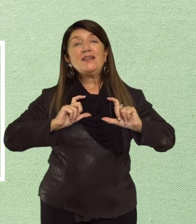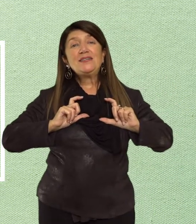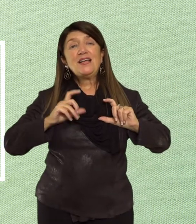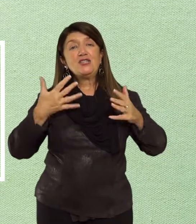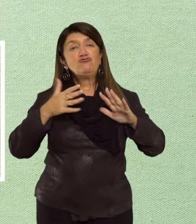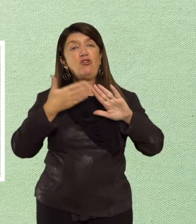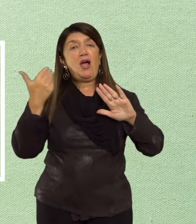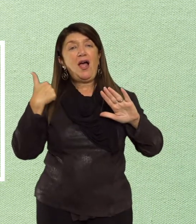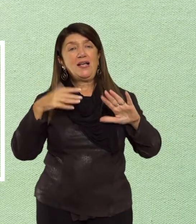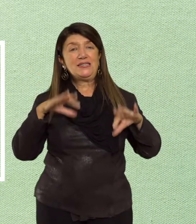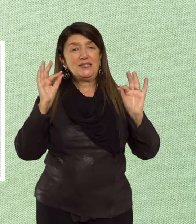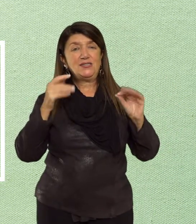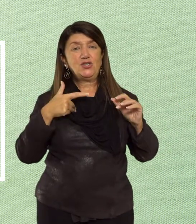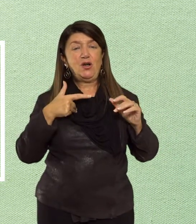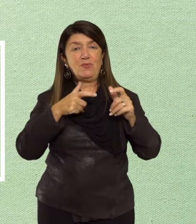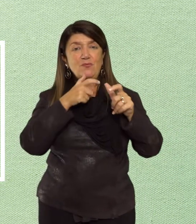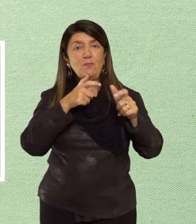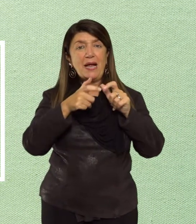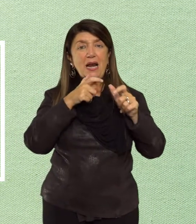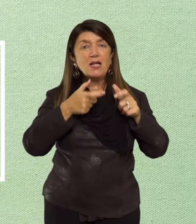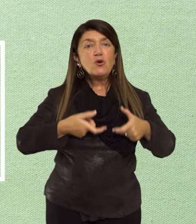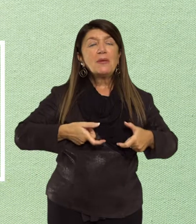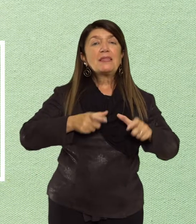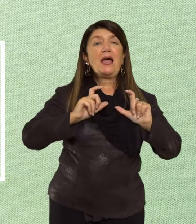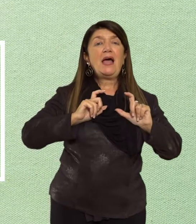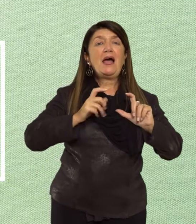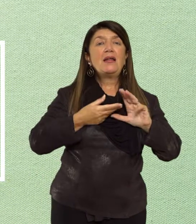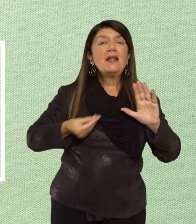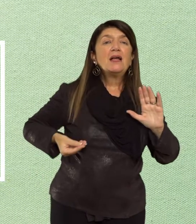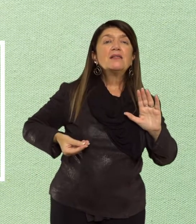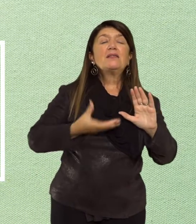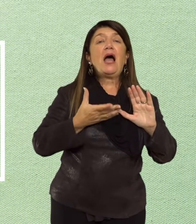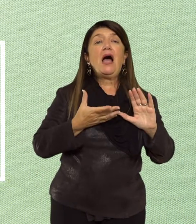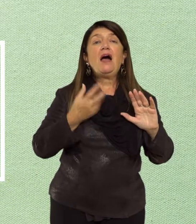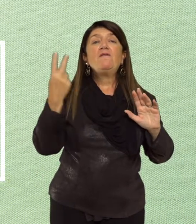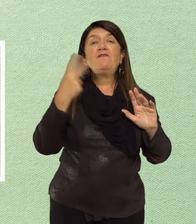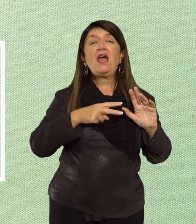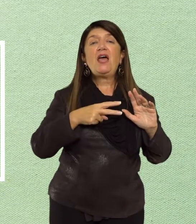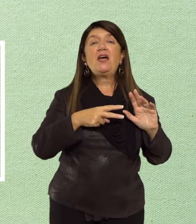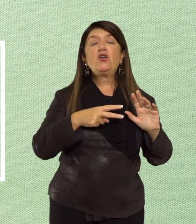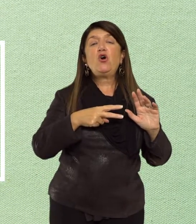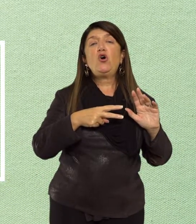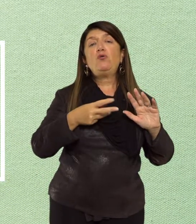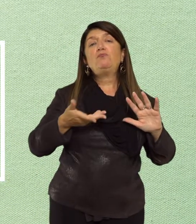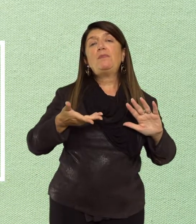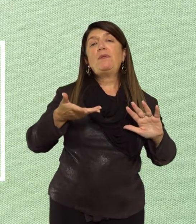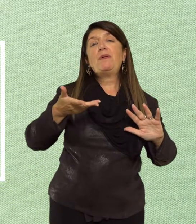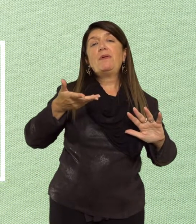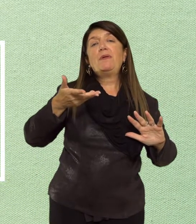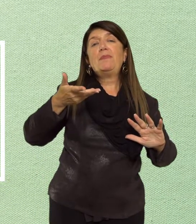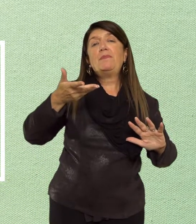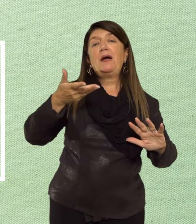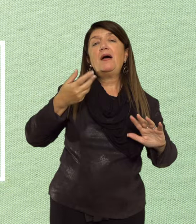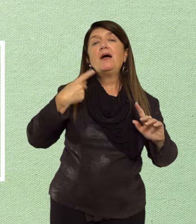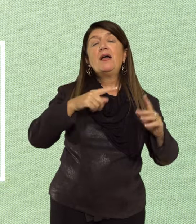parlato all'inizio, però è giusto continuare a parlarne. Ti hanno portato a una notorietà, immagino, che ti abbiano